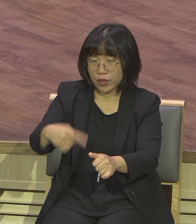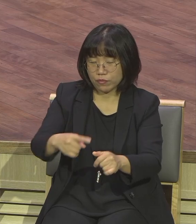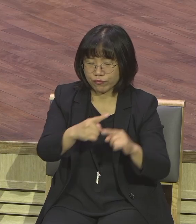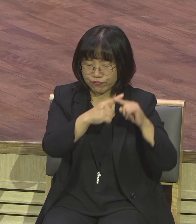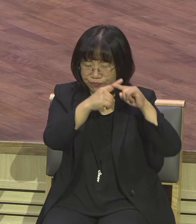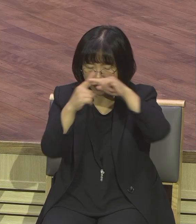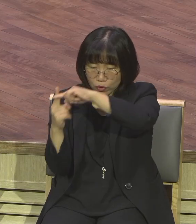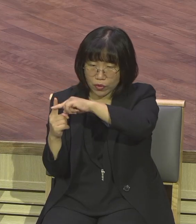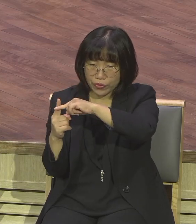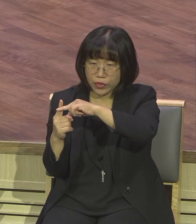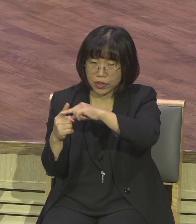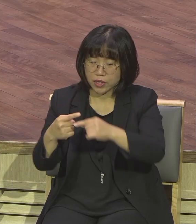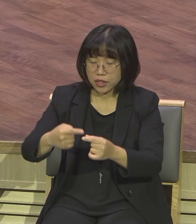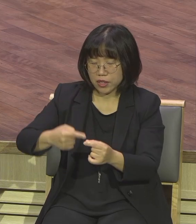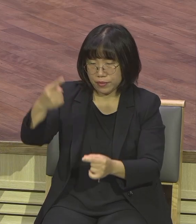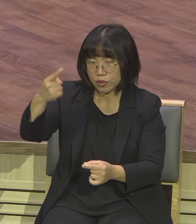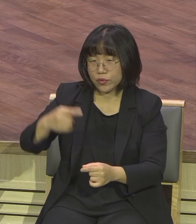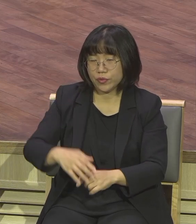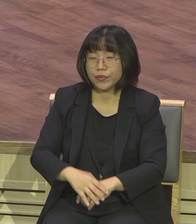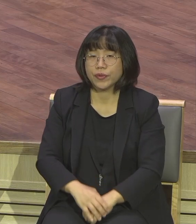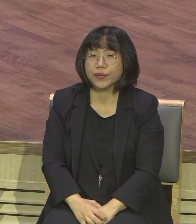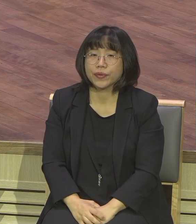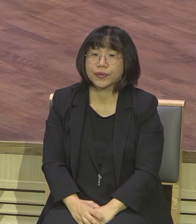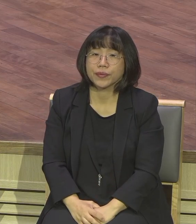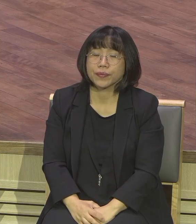무조건 전부 다 헌금이 헌금.